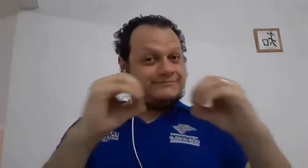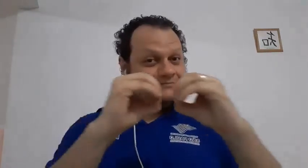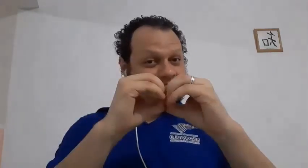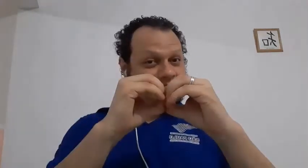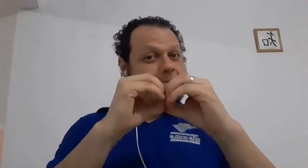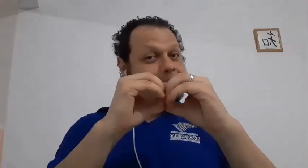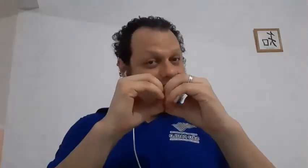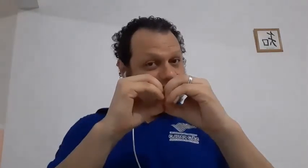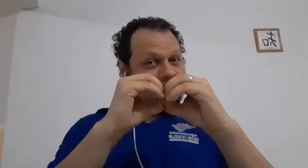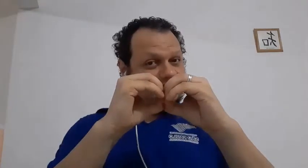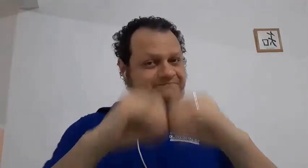B.